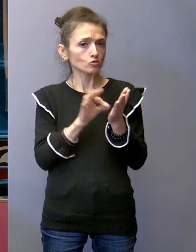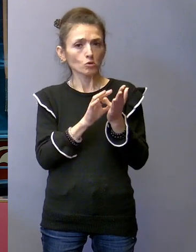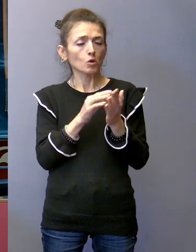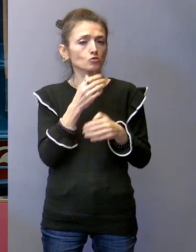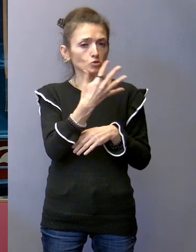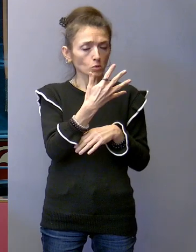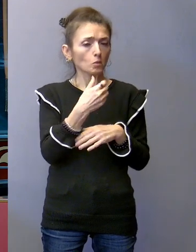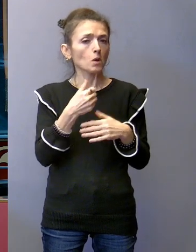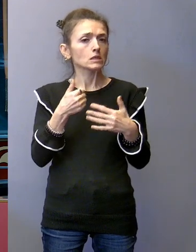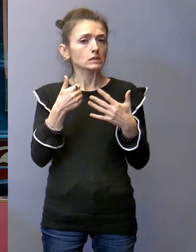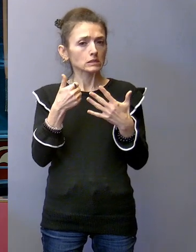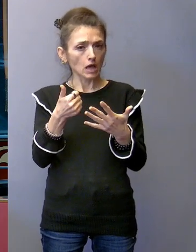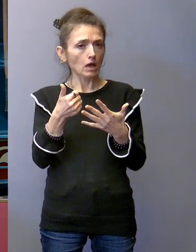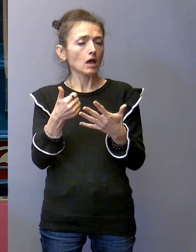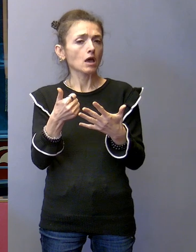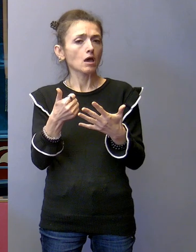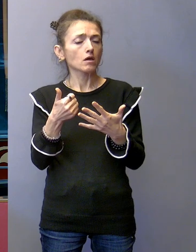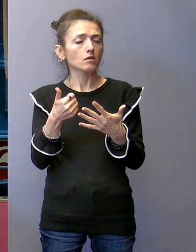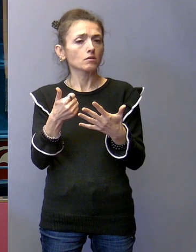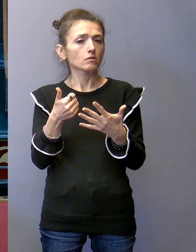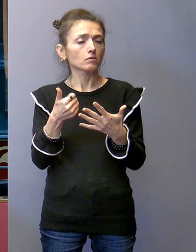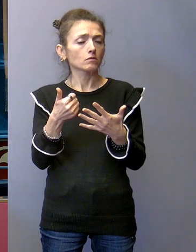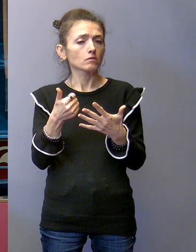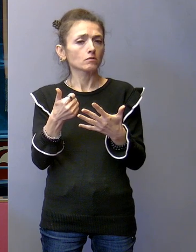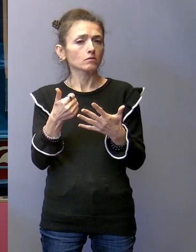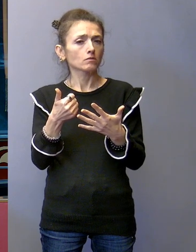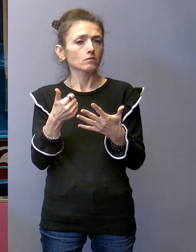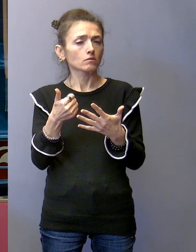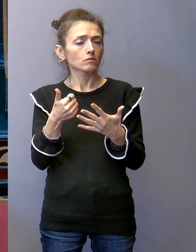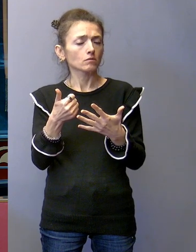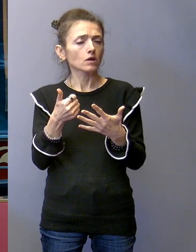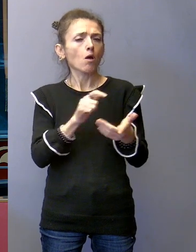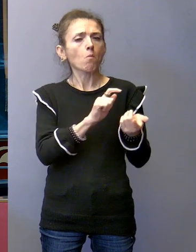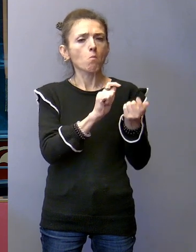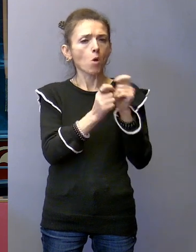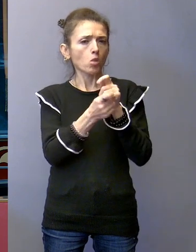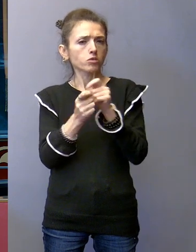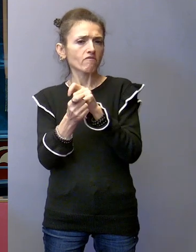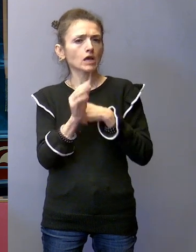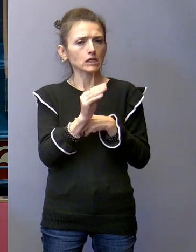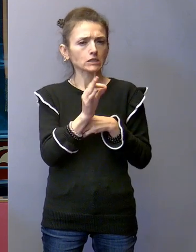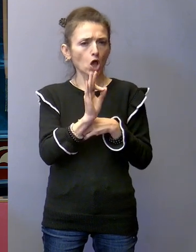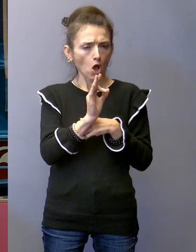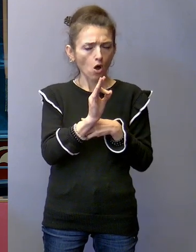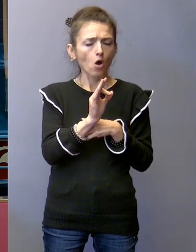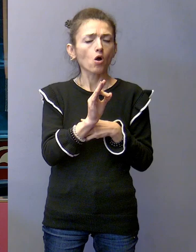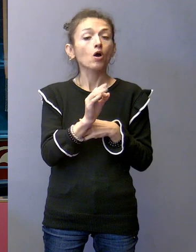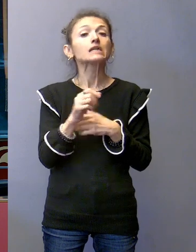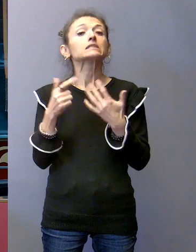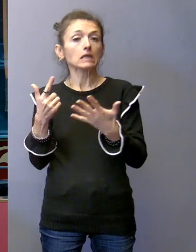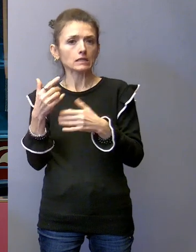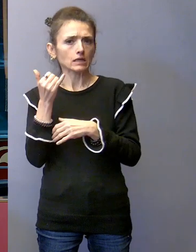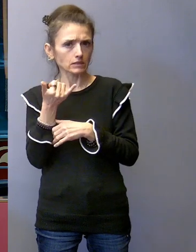nessuna modifica sul 6 non è stata allora sul 7 Sì è stata richiesta una modifica Anzi due